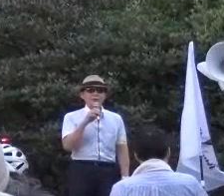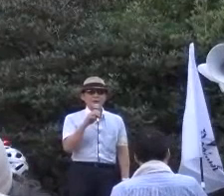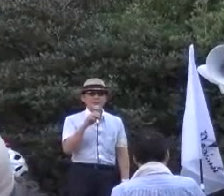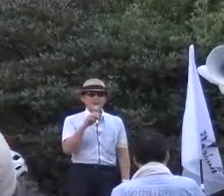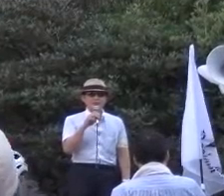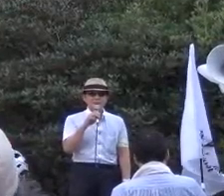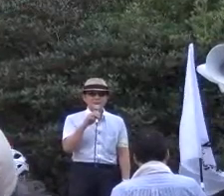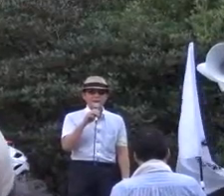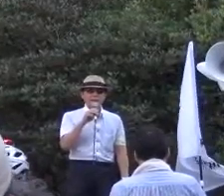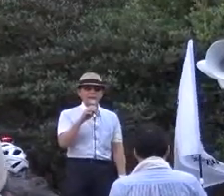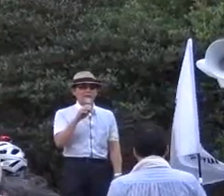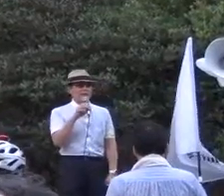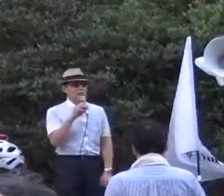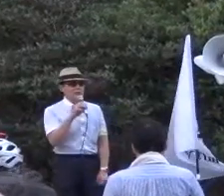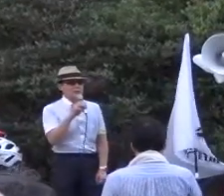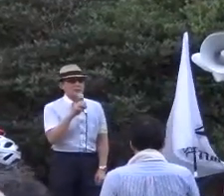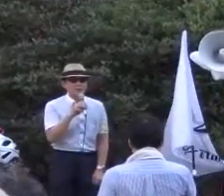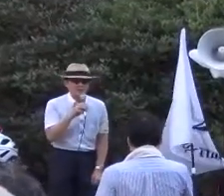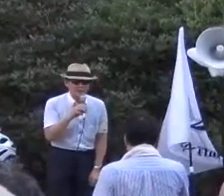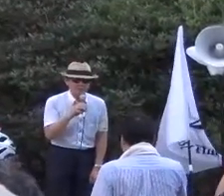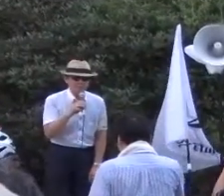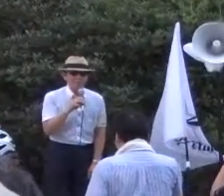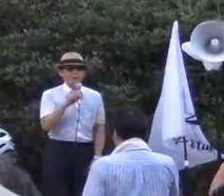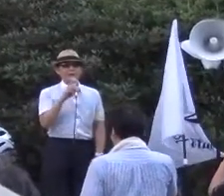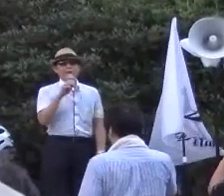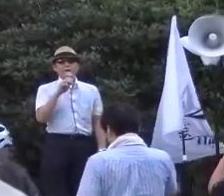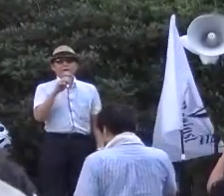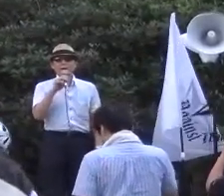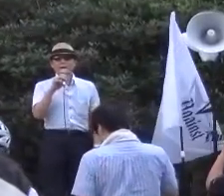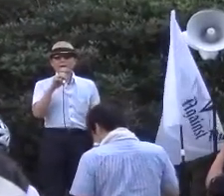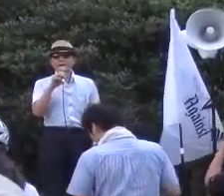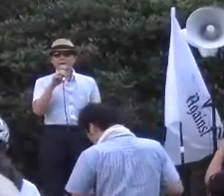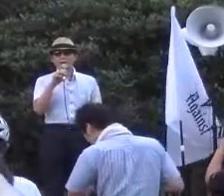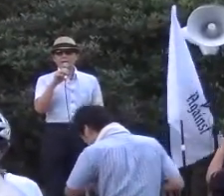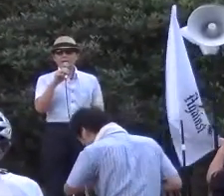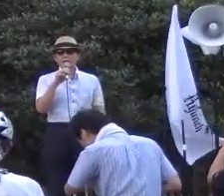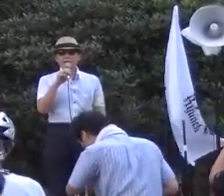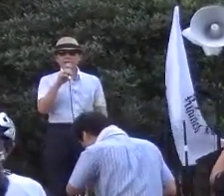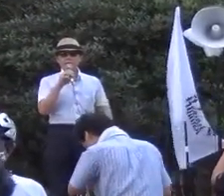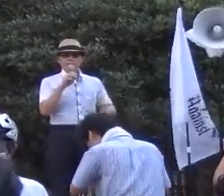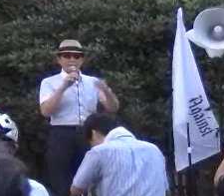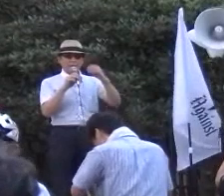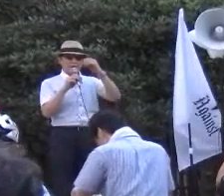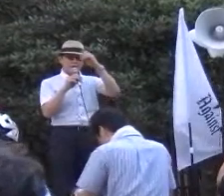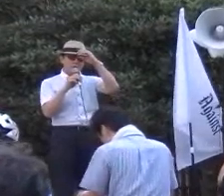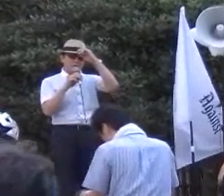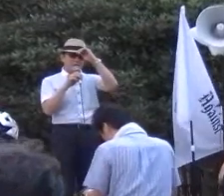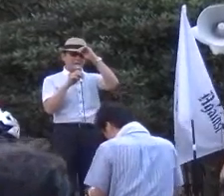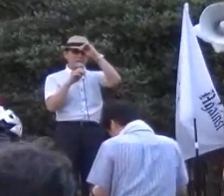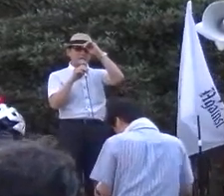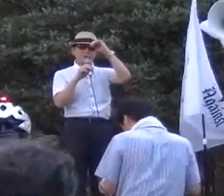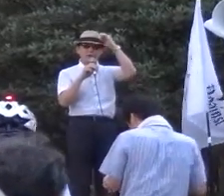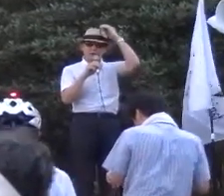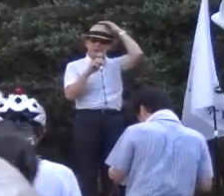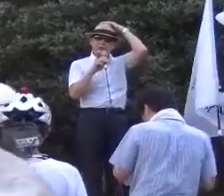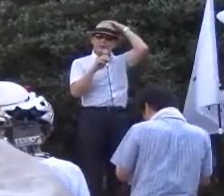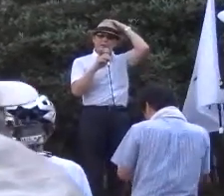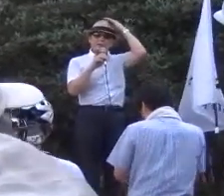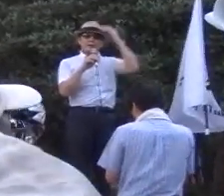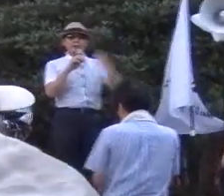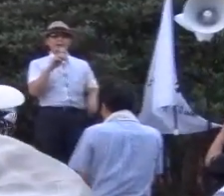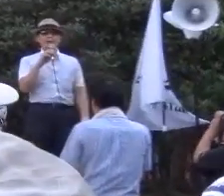お集まりいただきお疲れ様です。 私は毎週ここで一緒